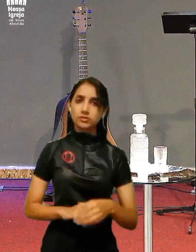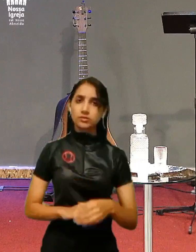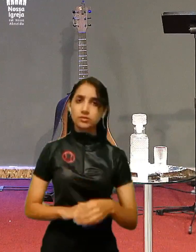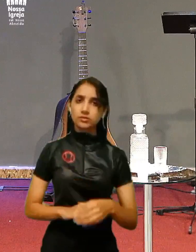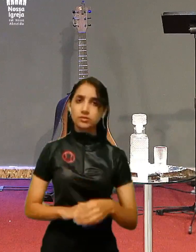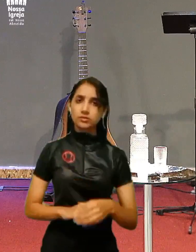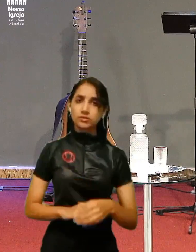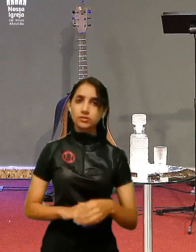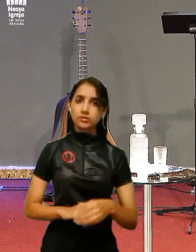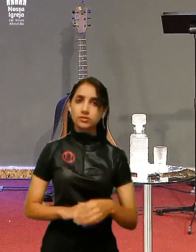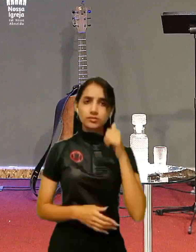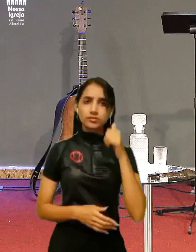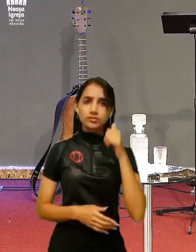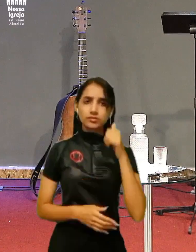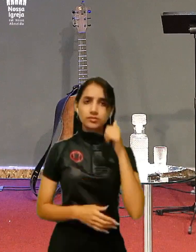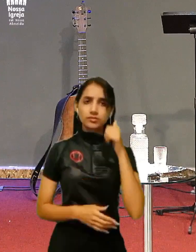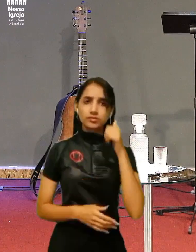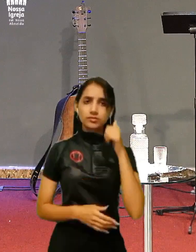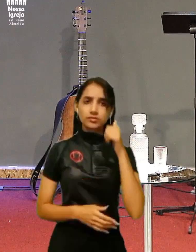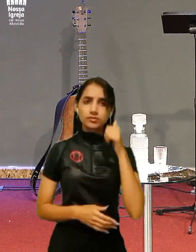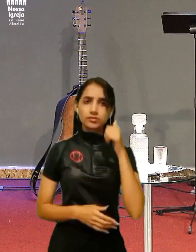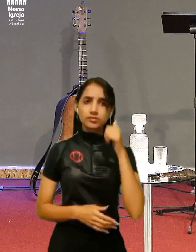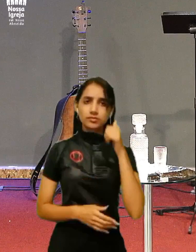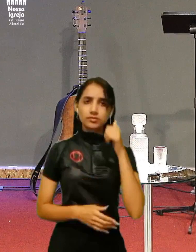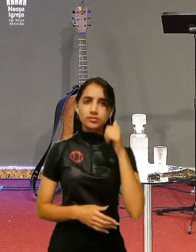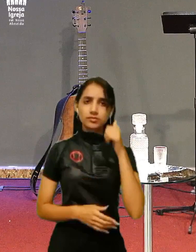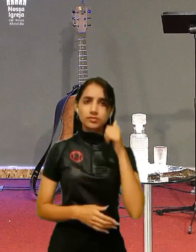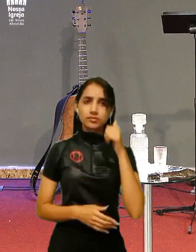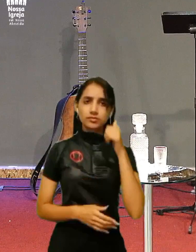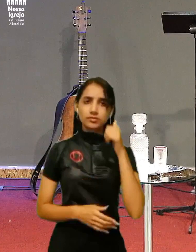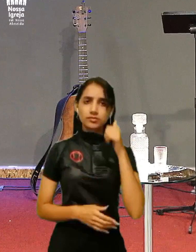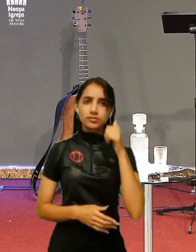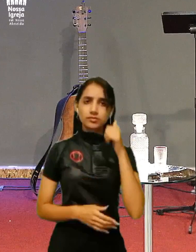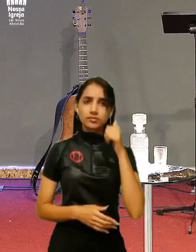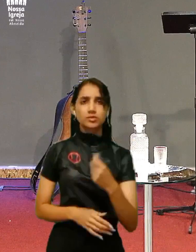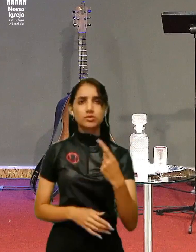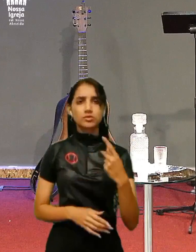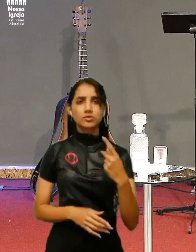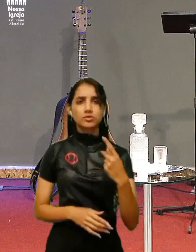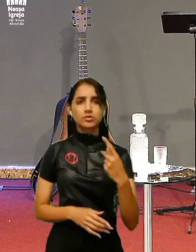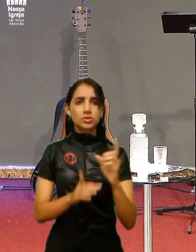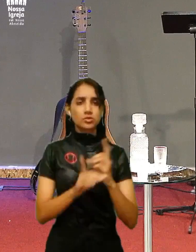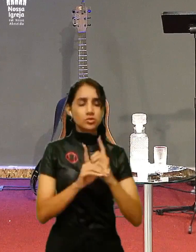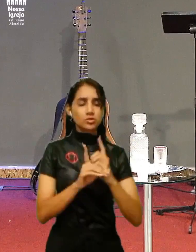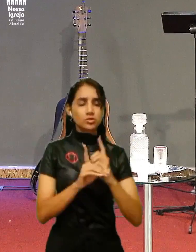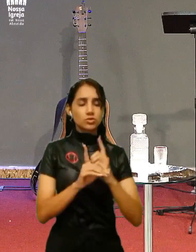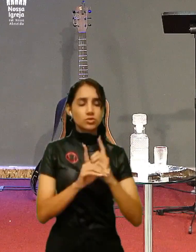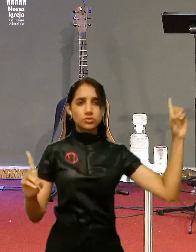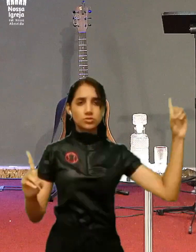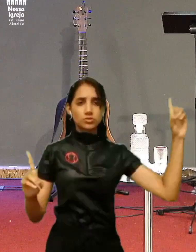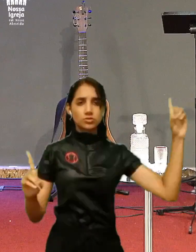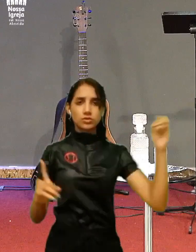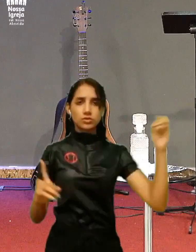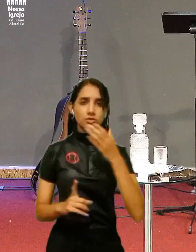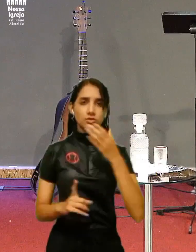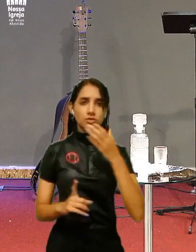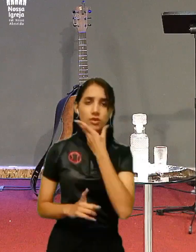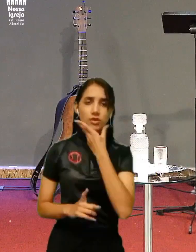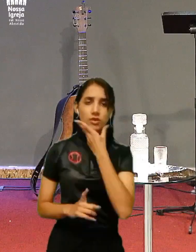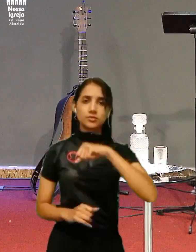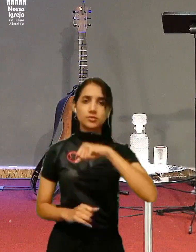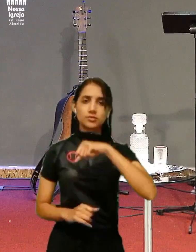Mães, pensem nos seus filhos afastados da igreja. Pais, pensem nos seus filhos afastados da igreja.